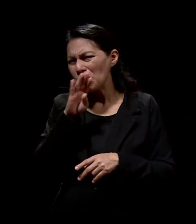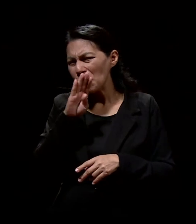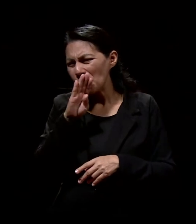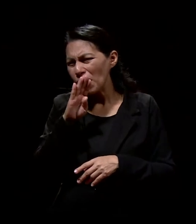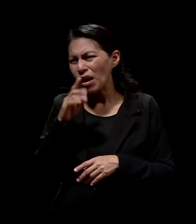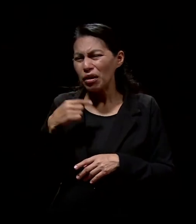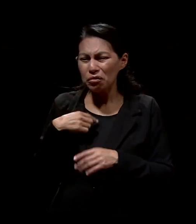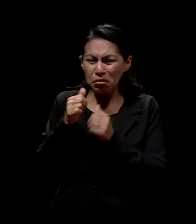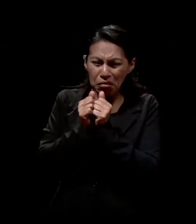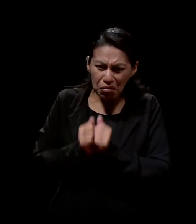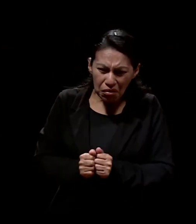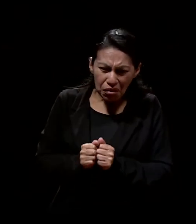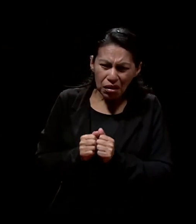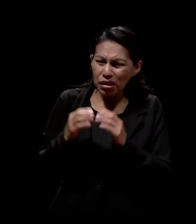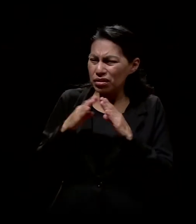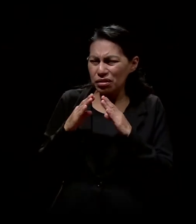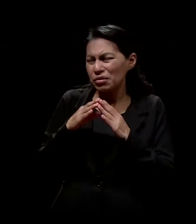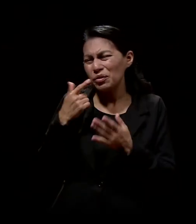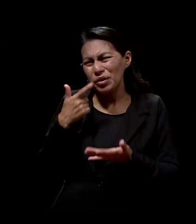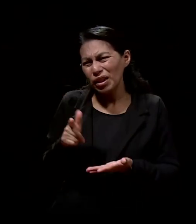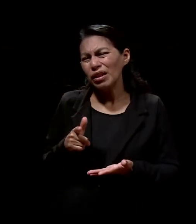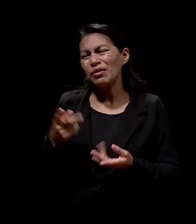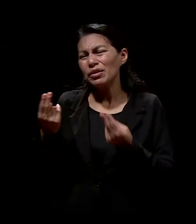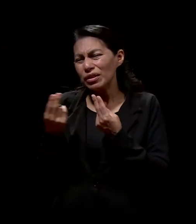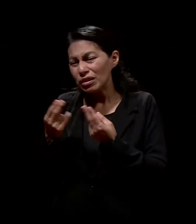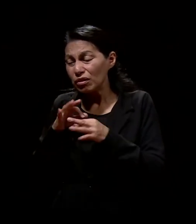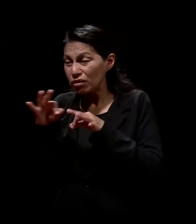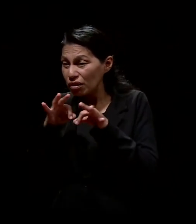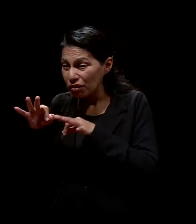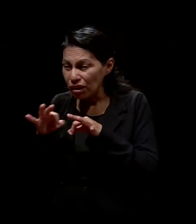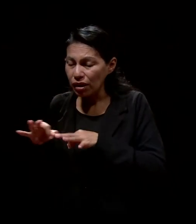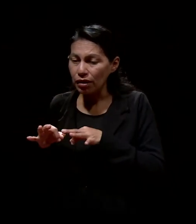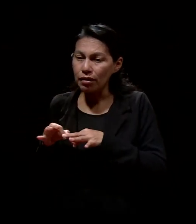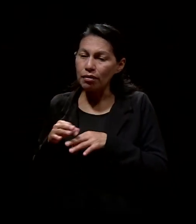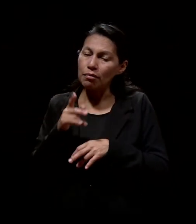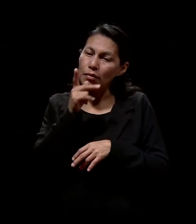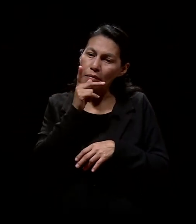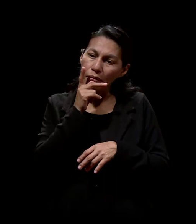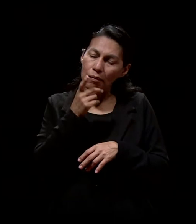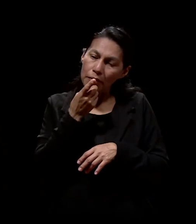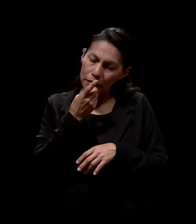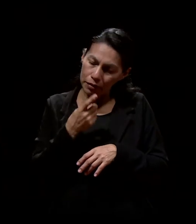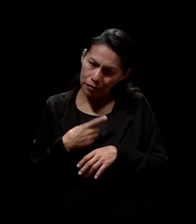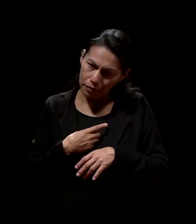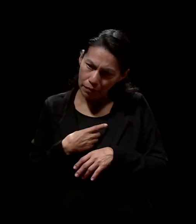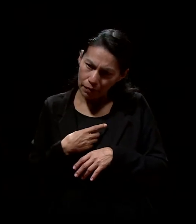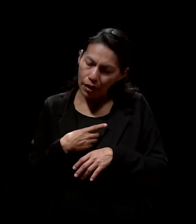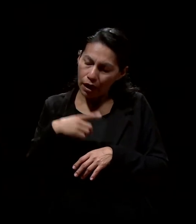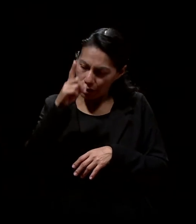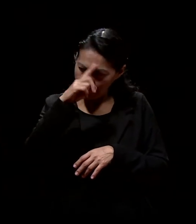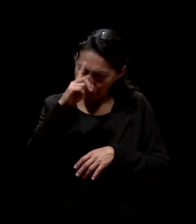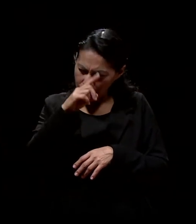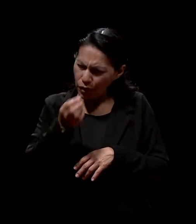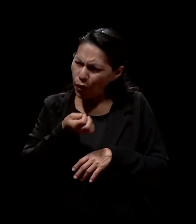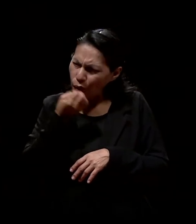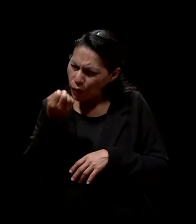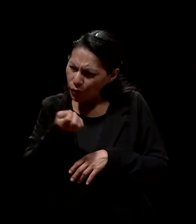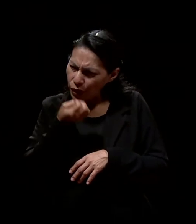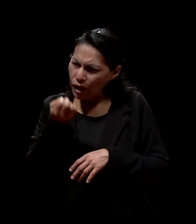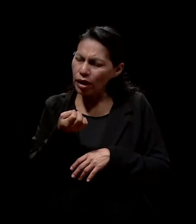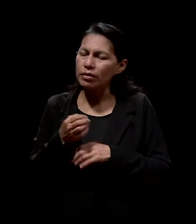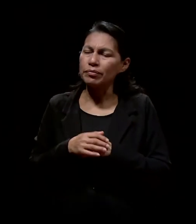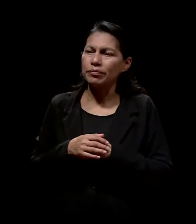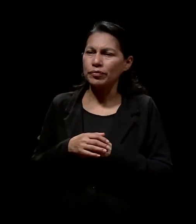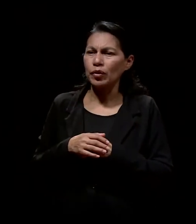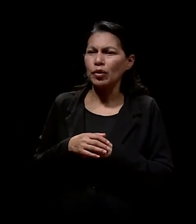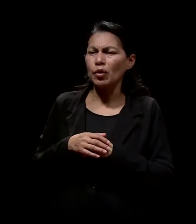yo quiero hacer algo, no me siento tranquila estando aquí en la casa, quiero trabajar, pero aún no he encontrado. Entonces mi papá me dijo, vamos a orar,